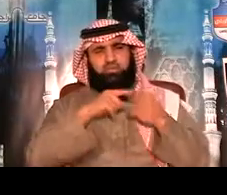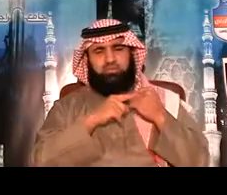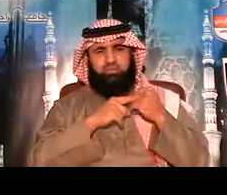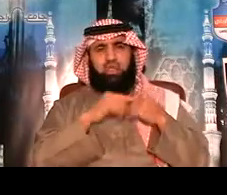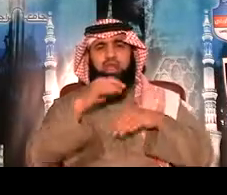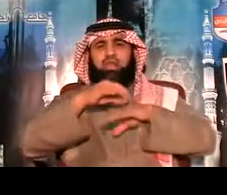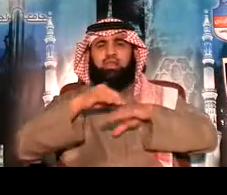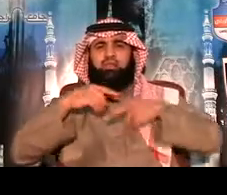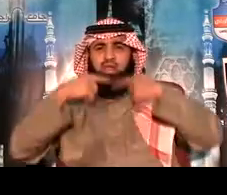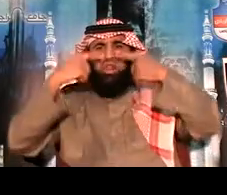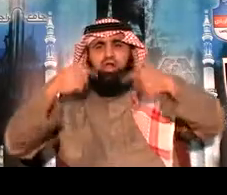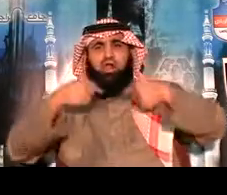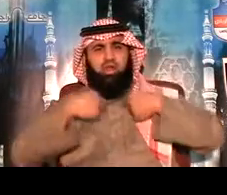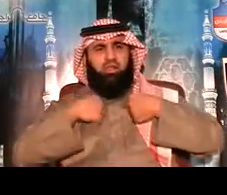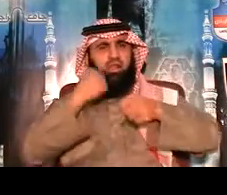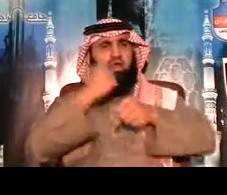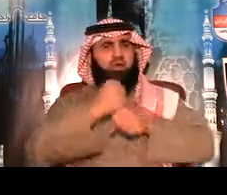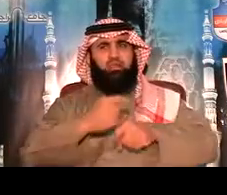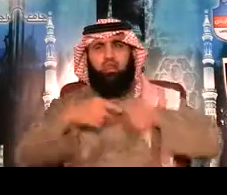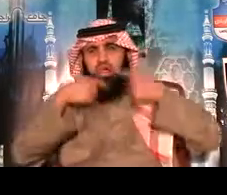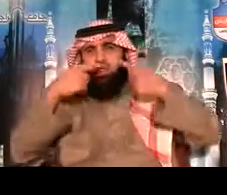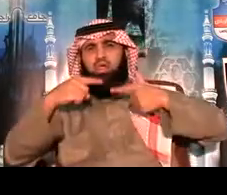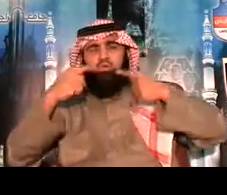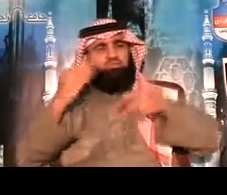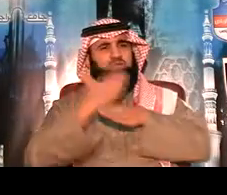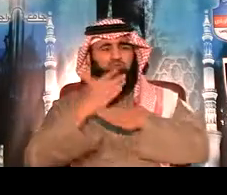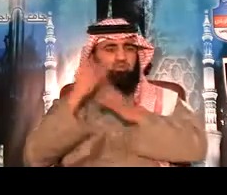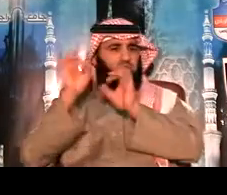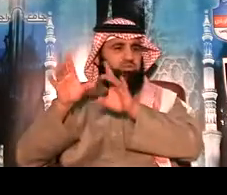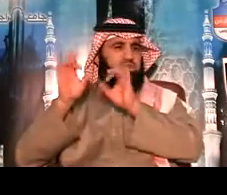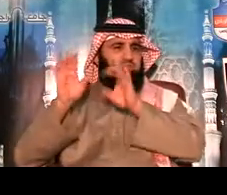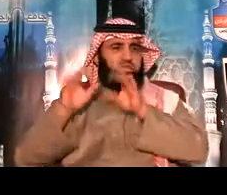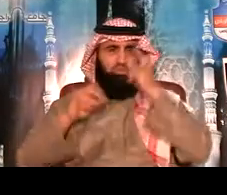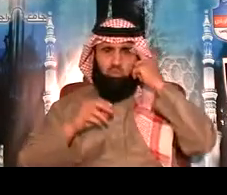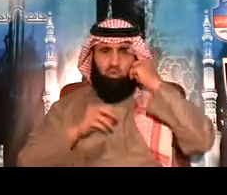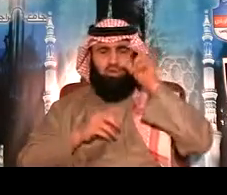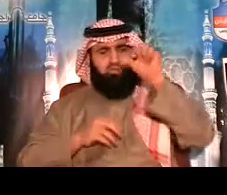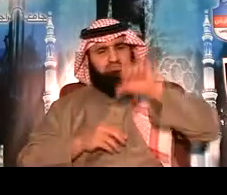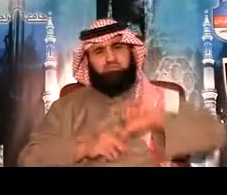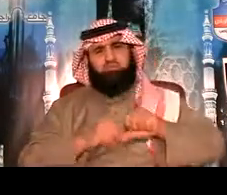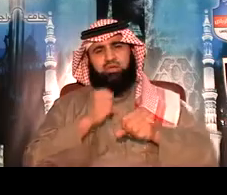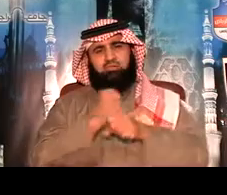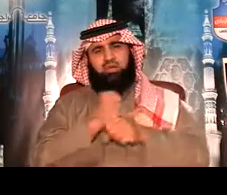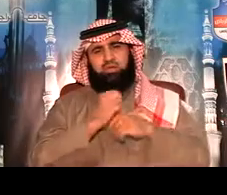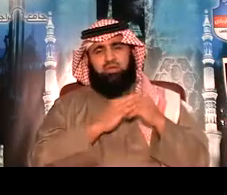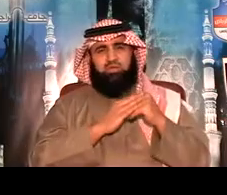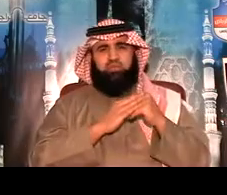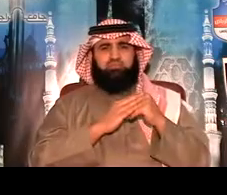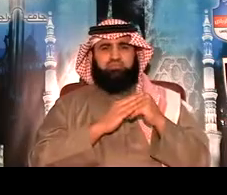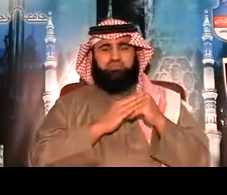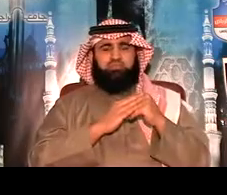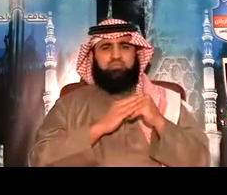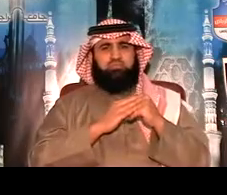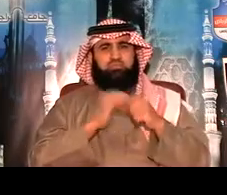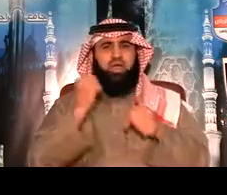الناس بأعماله الصالحة ليثنوا عليه ويحمدوه بها، فإن ذلك يحبط ثواب